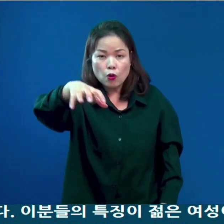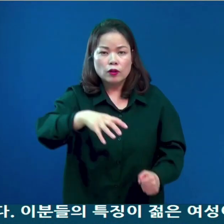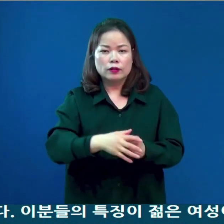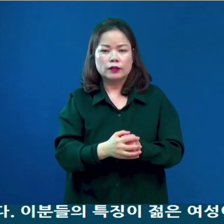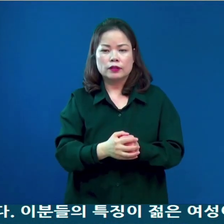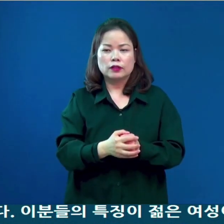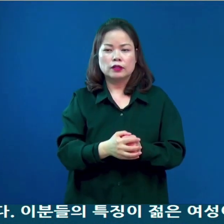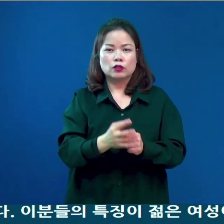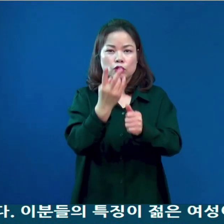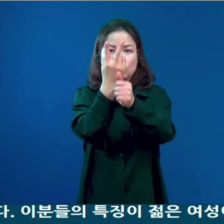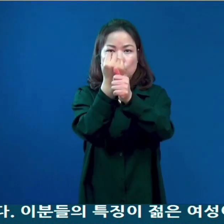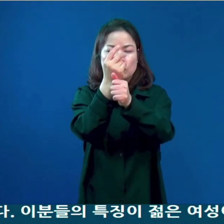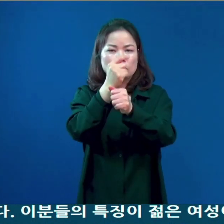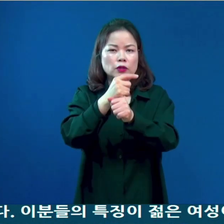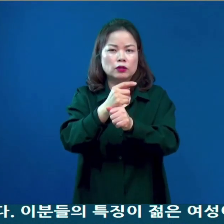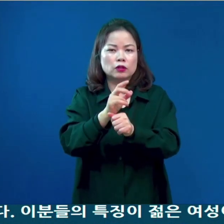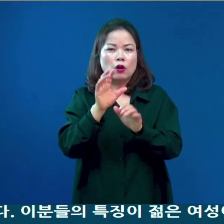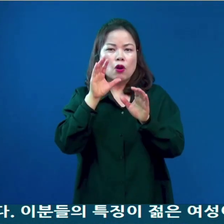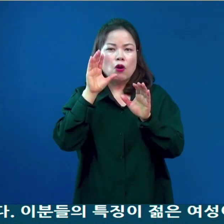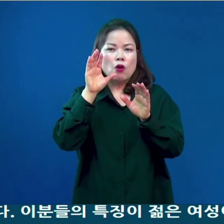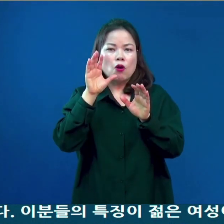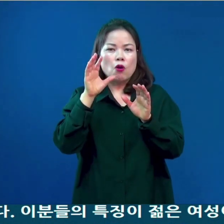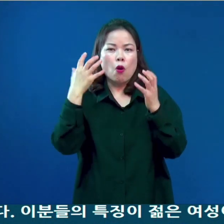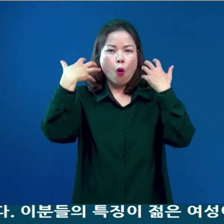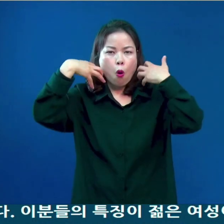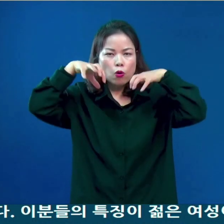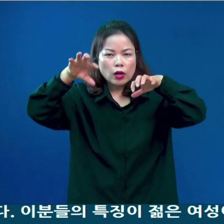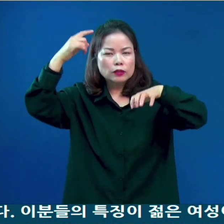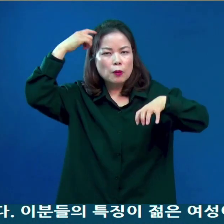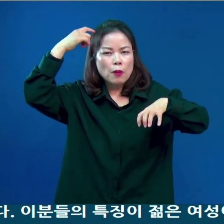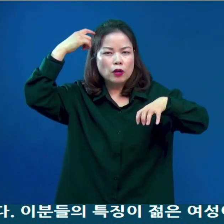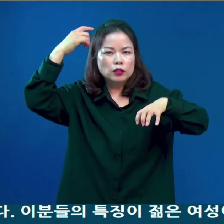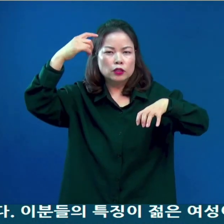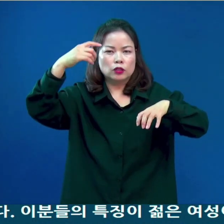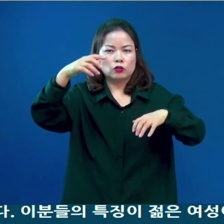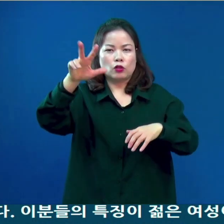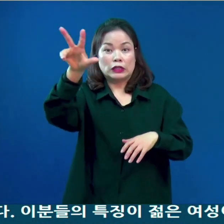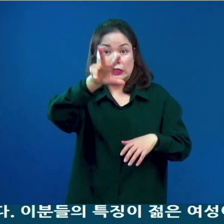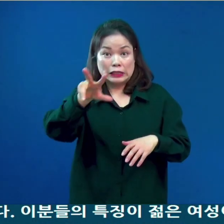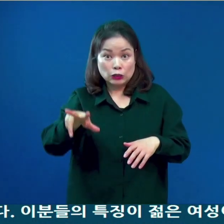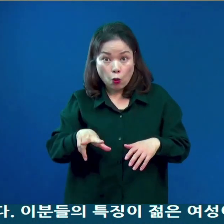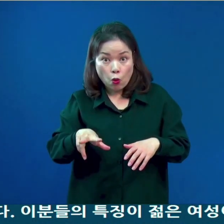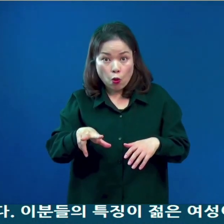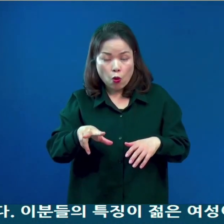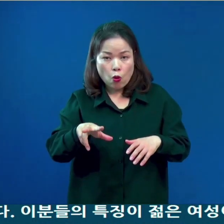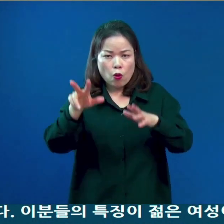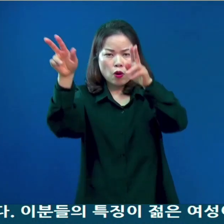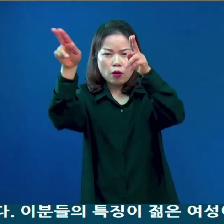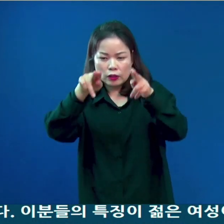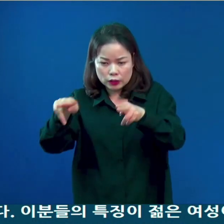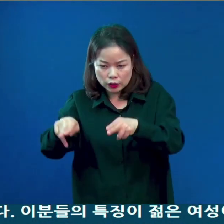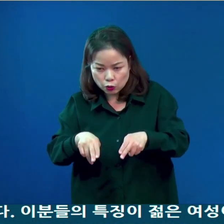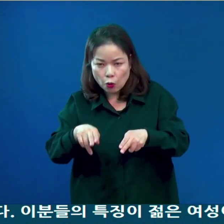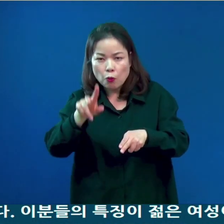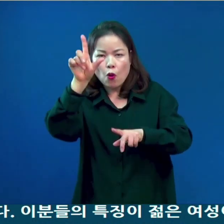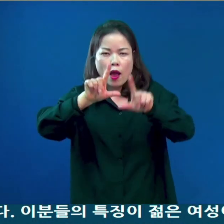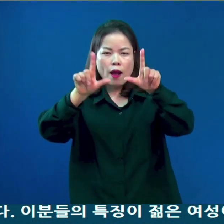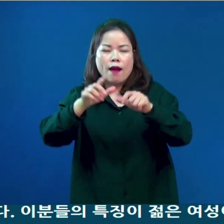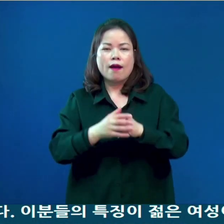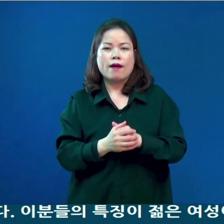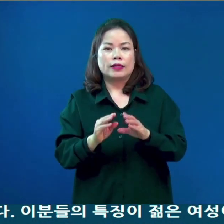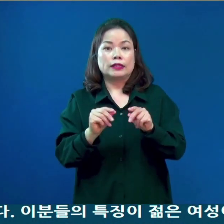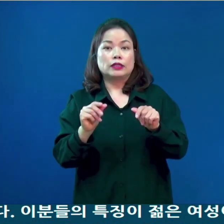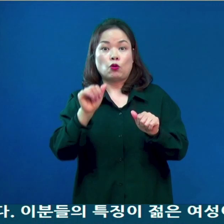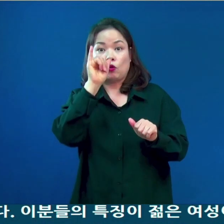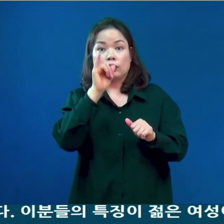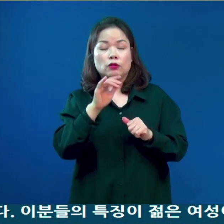보면 이게 귀 부분이고 호랑이 보면 이제 머리 부분이 되겠습니다. 지도를 그렇게 표현하지 않습니까? 그쪽 지역에서 나오신 분들이 왜 그럴까요? 왜